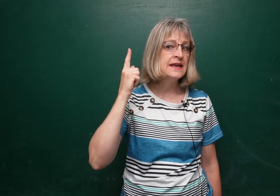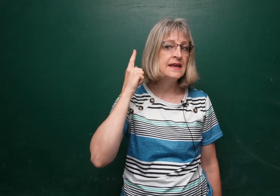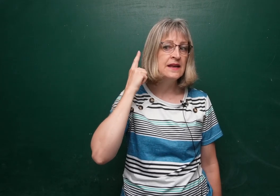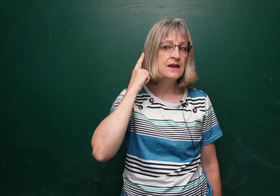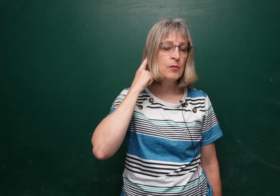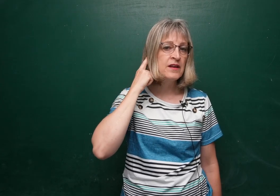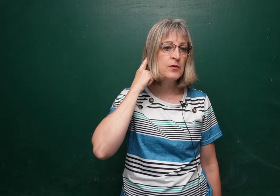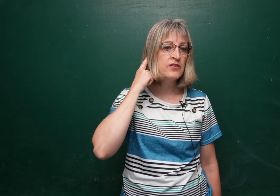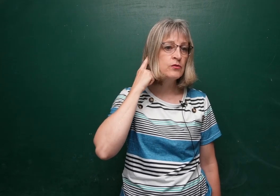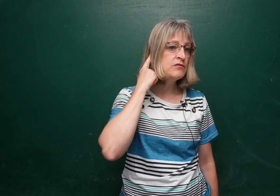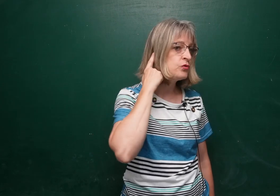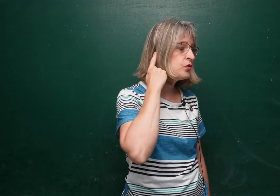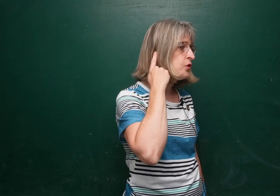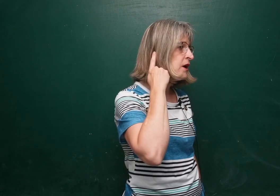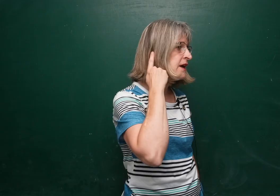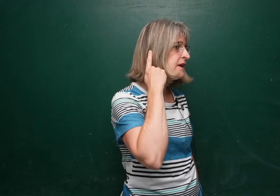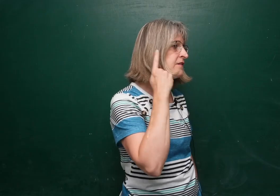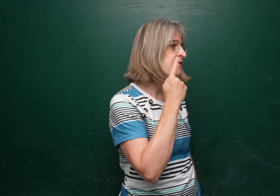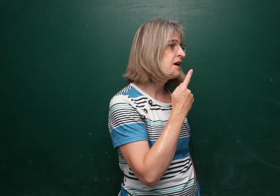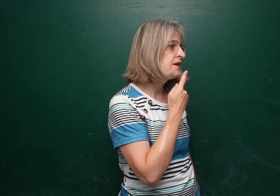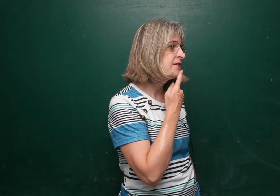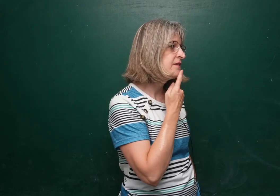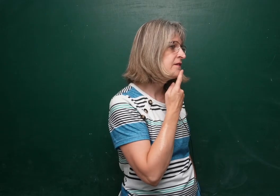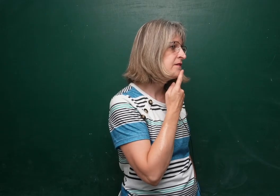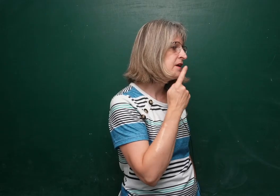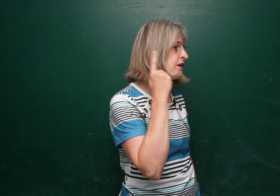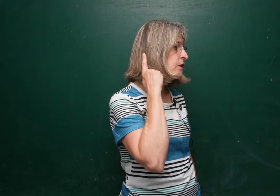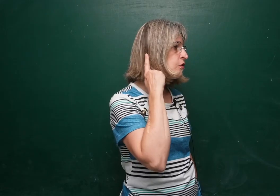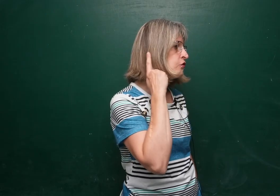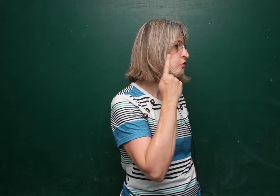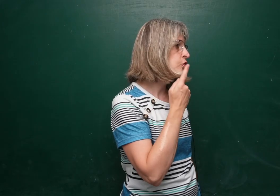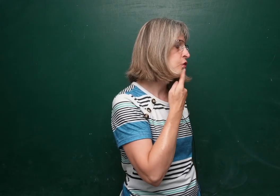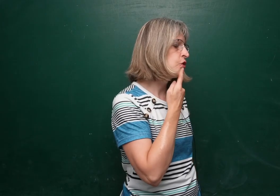Et l'emplacement, c'est au niveau de l'oreille et ça va ici. Voilà, sourd.